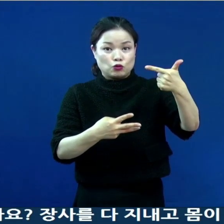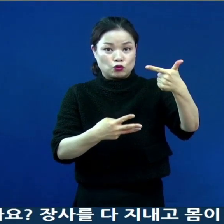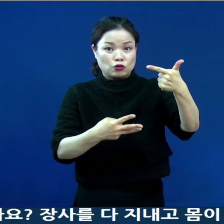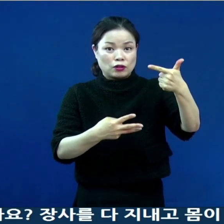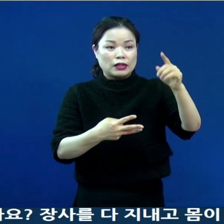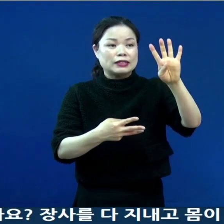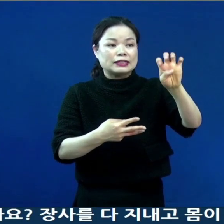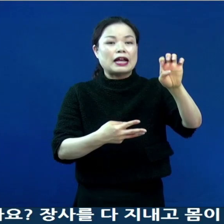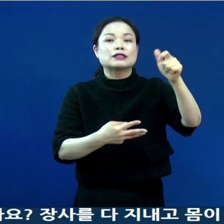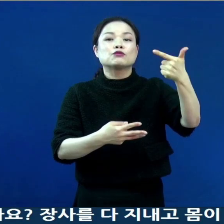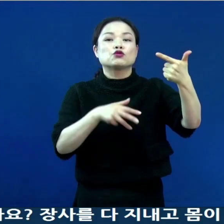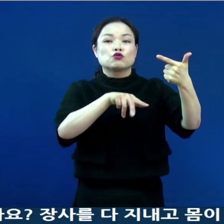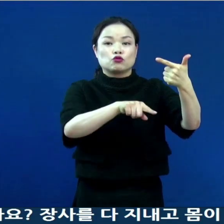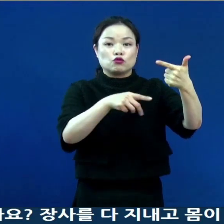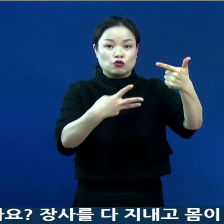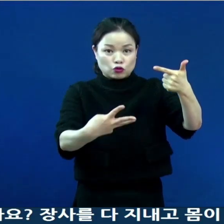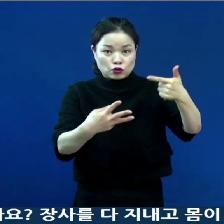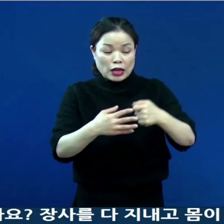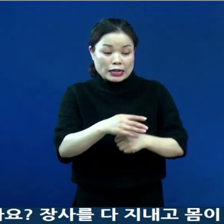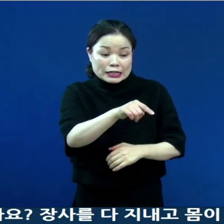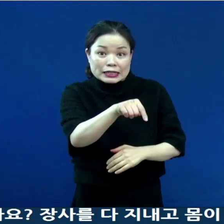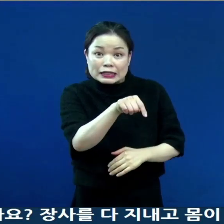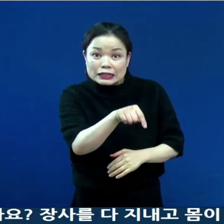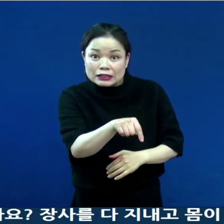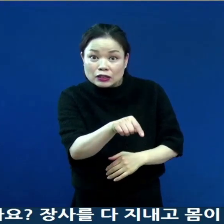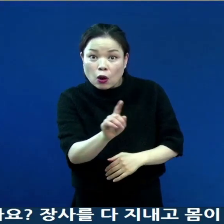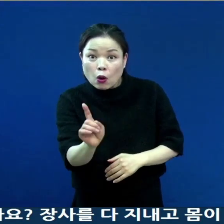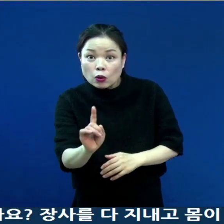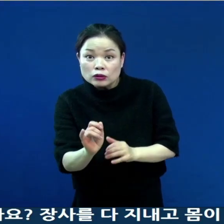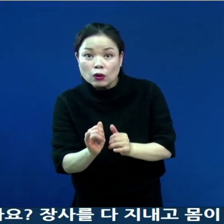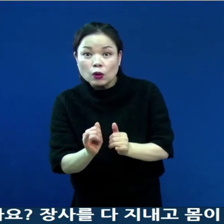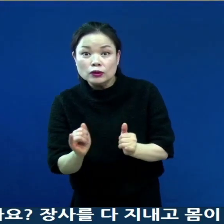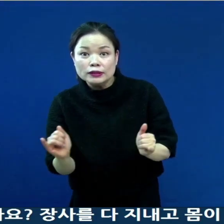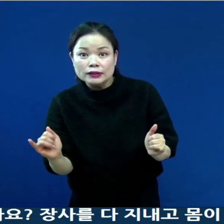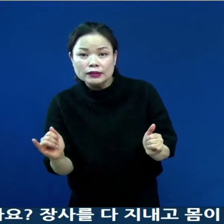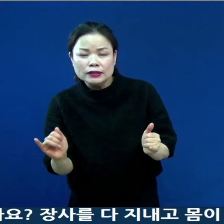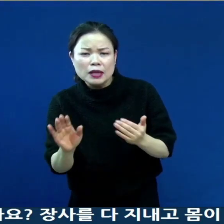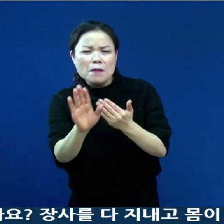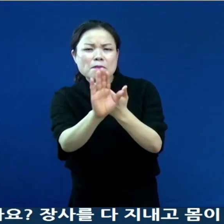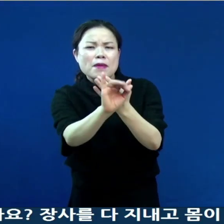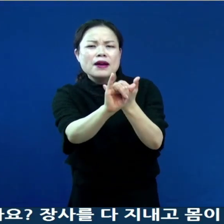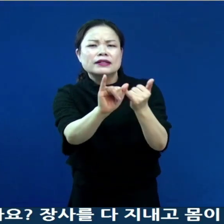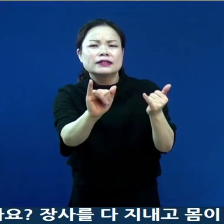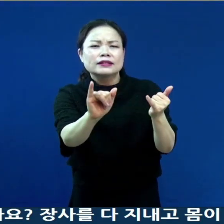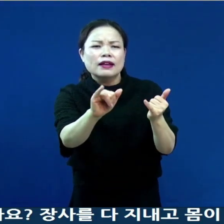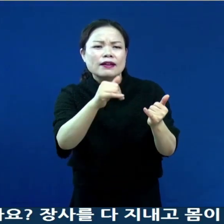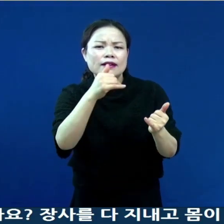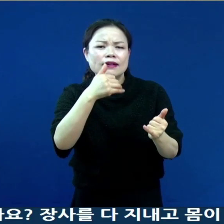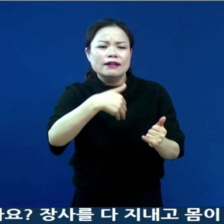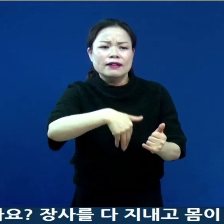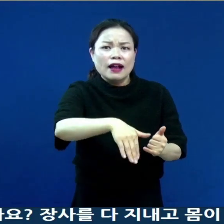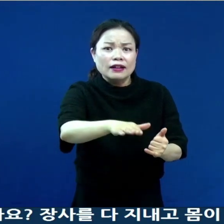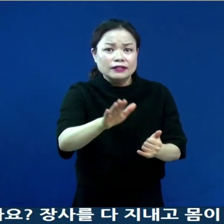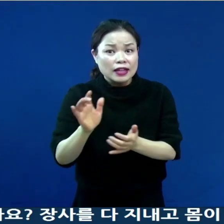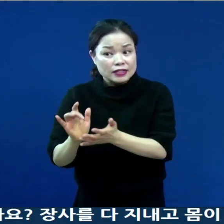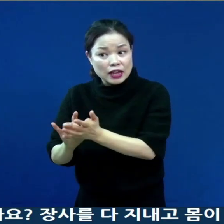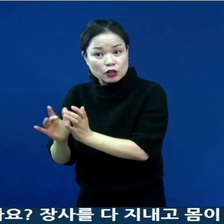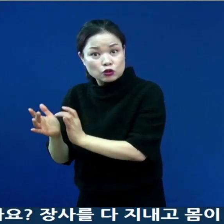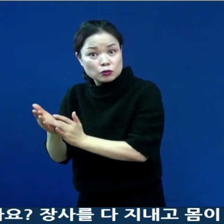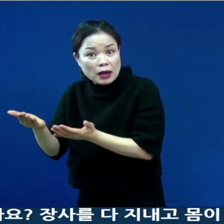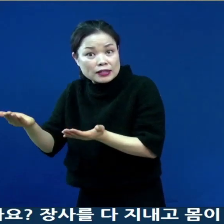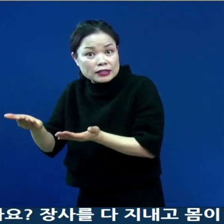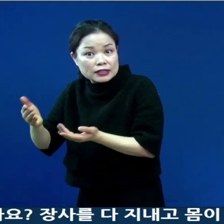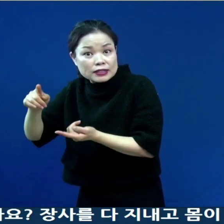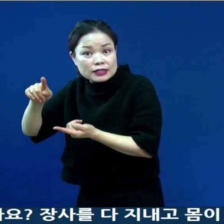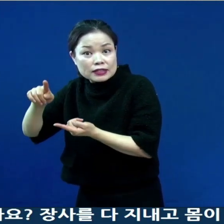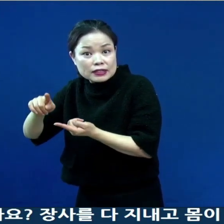46절 같이 읽습니다. 그 중에 어떤 자는 바리새인들에게 가서 예수께서